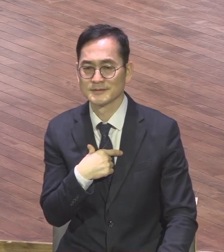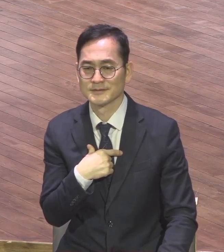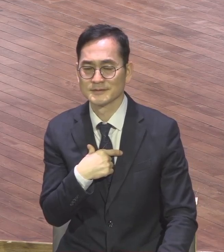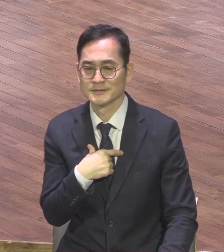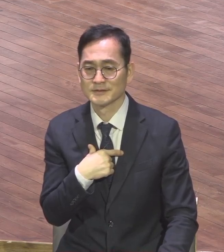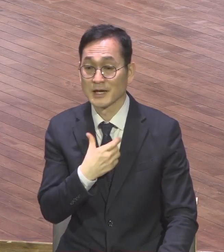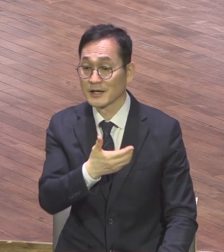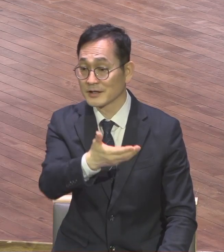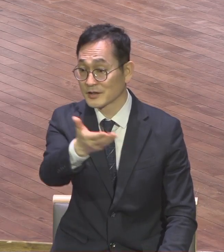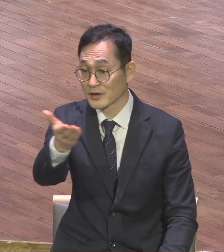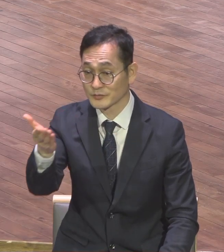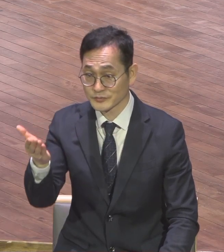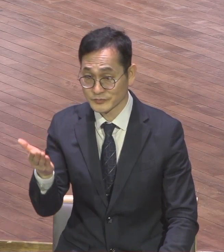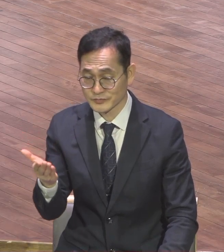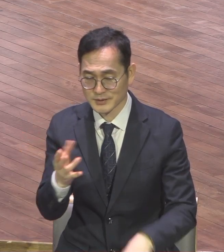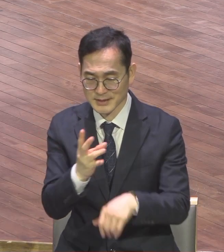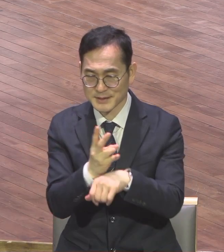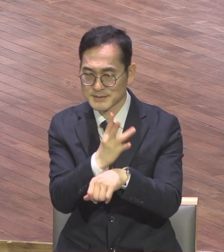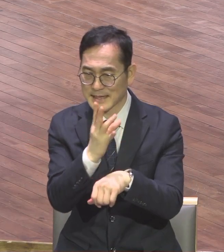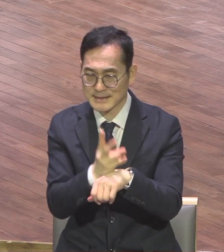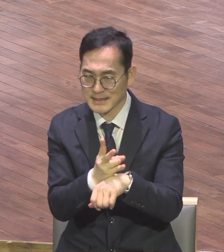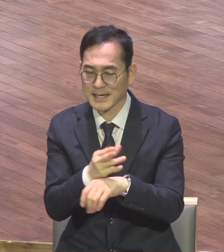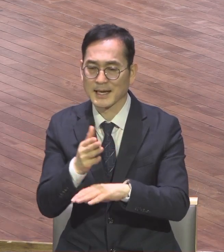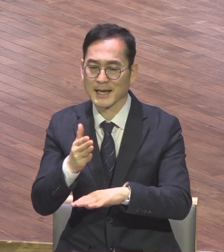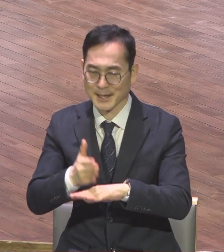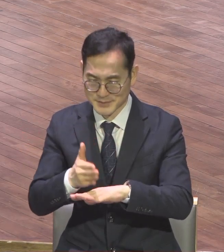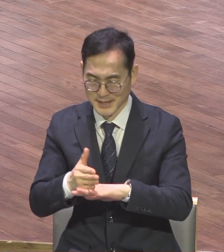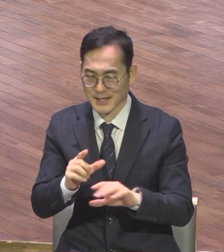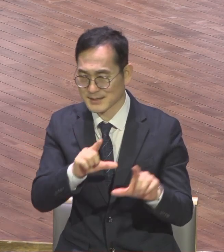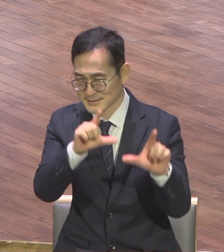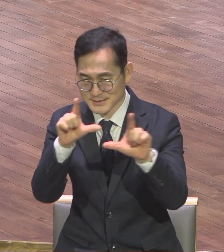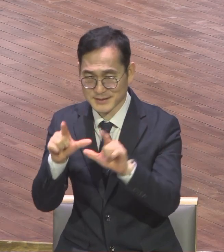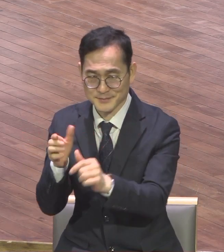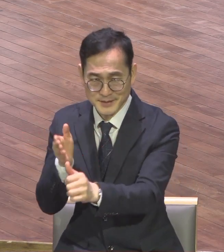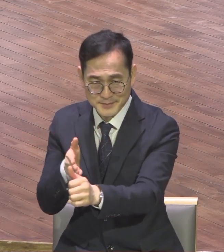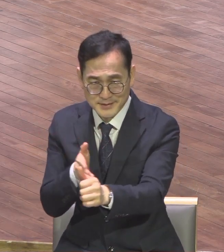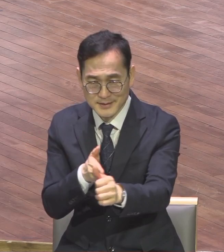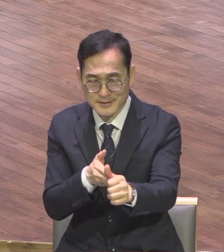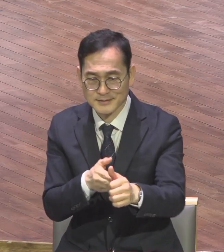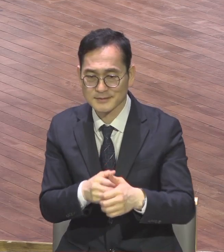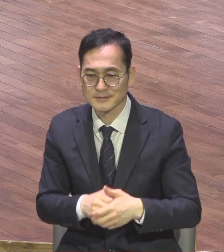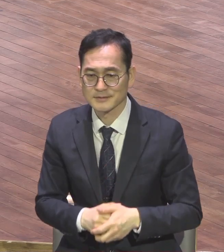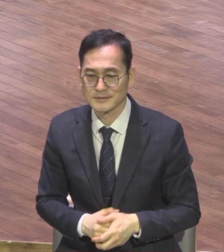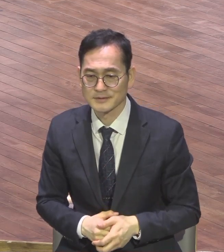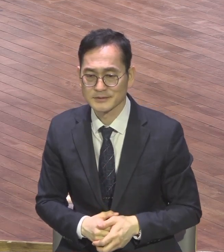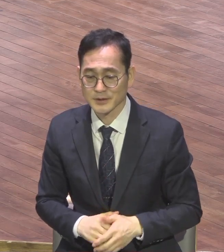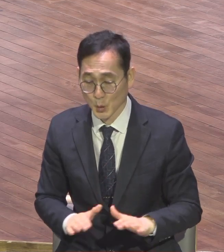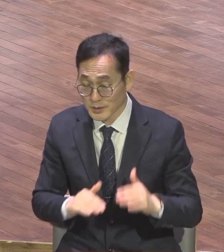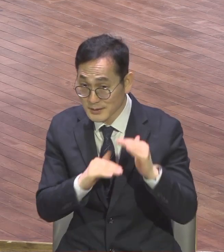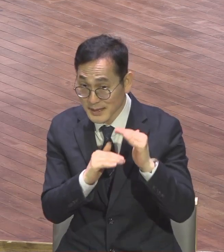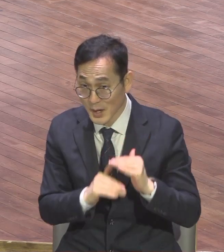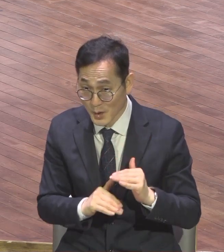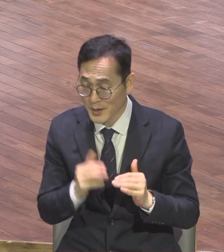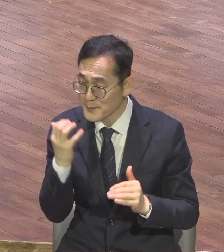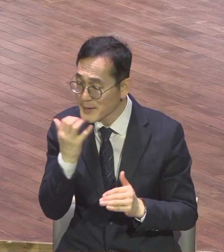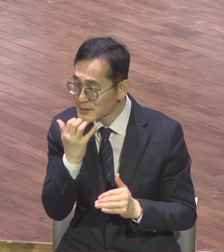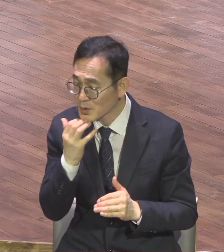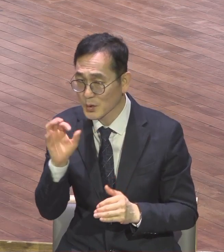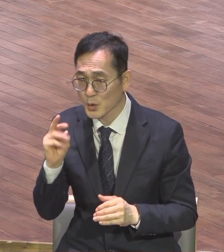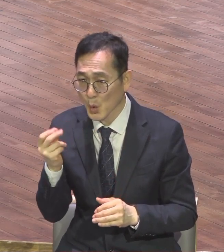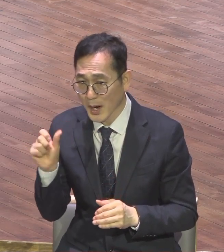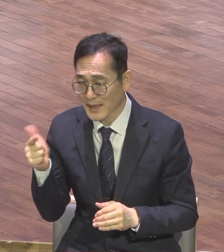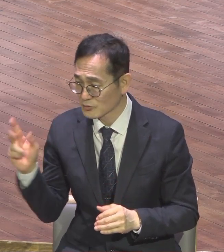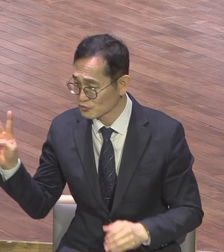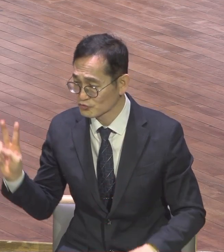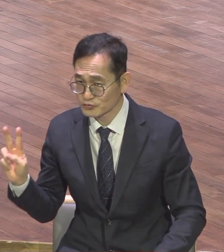영계 모든 성도님들 24 감사의 삶을 사시기 바랍니다. 오늘 본문 말씀은 베드로와 요한이 기도하러 성전에